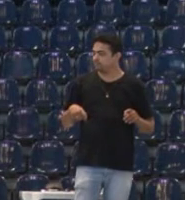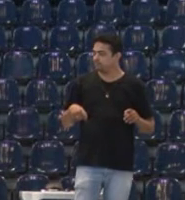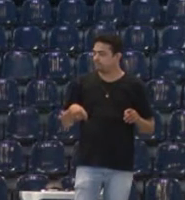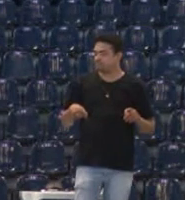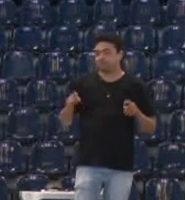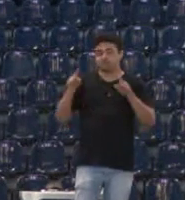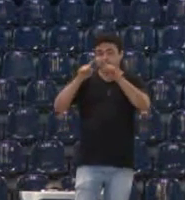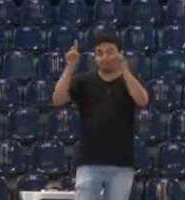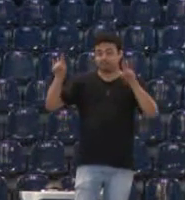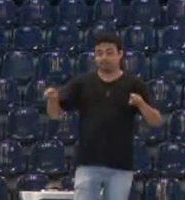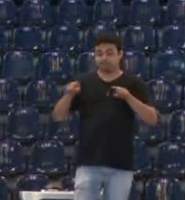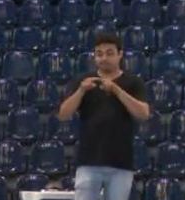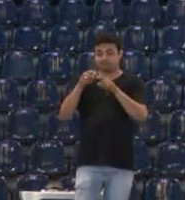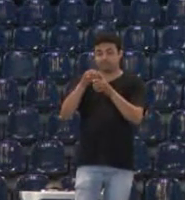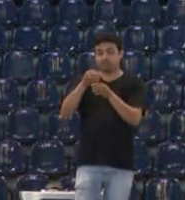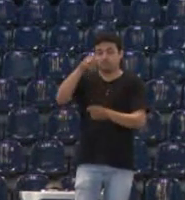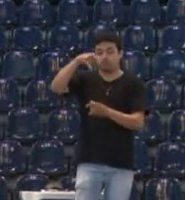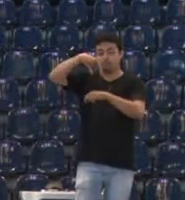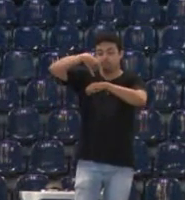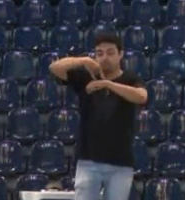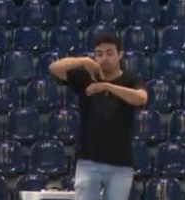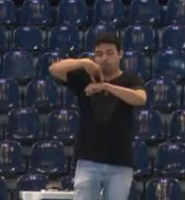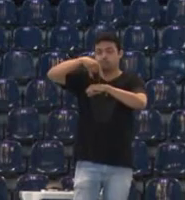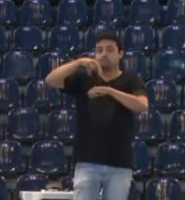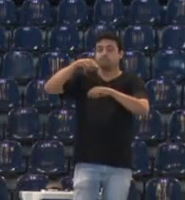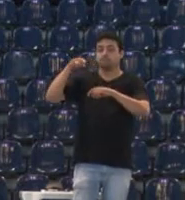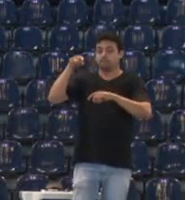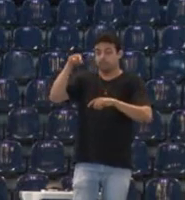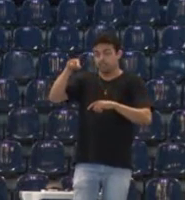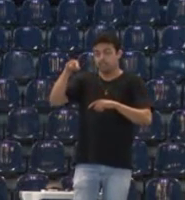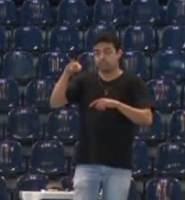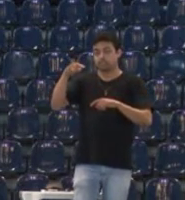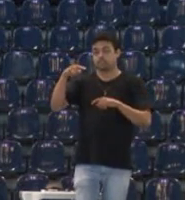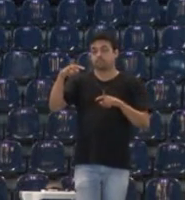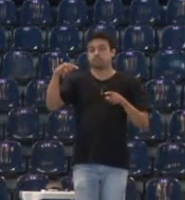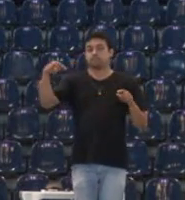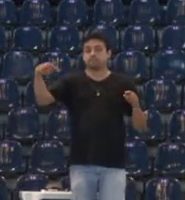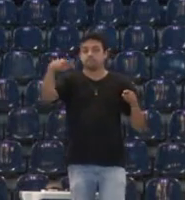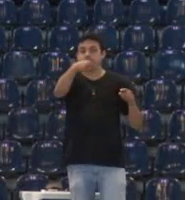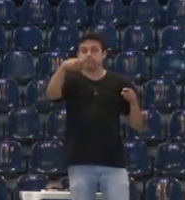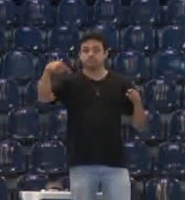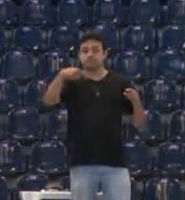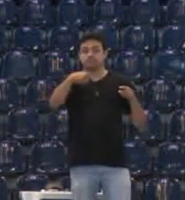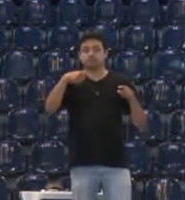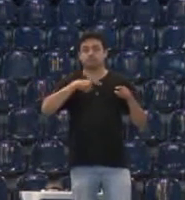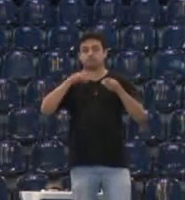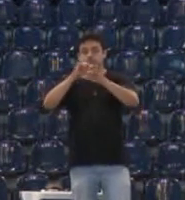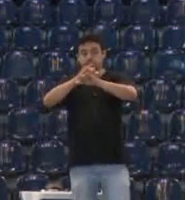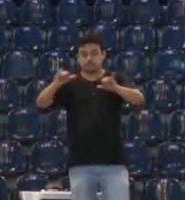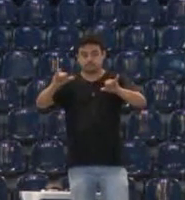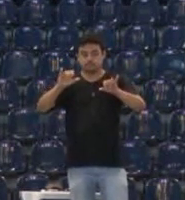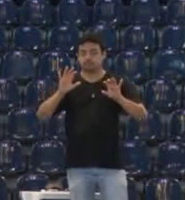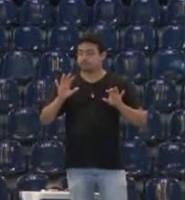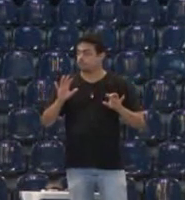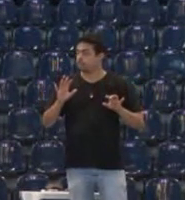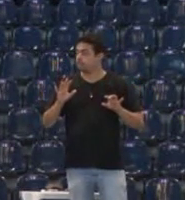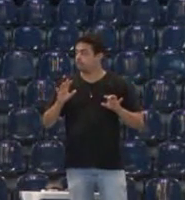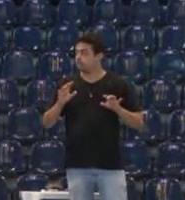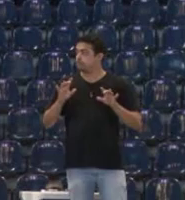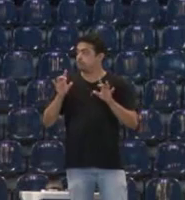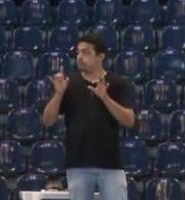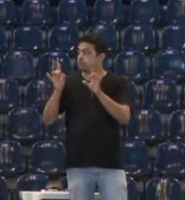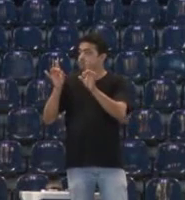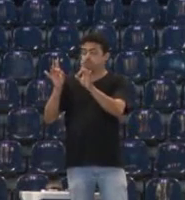que a placa nessa placa você vai ter a seguinte mensagem vem